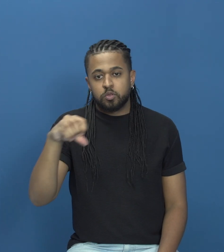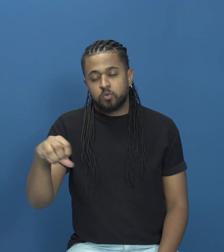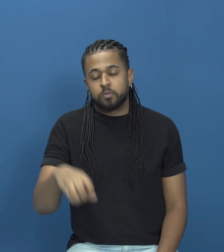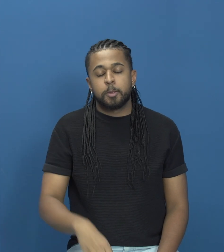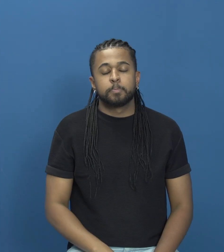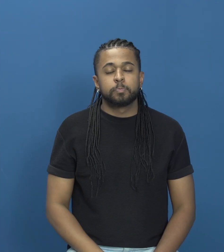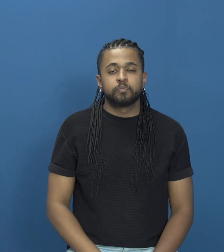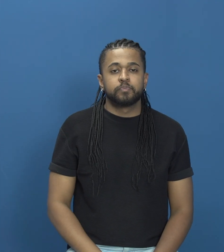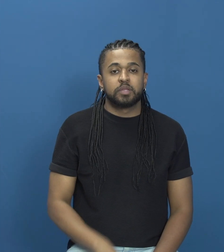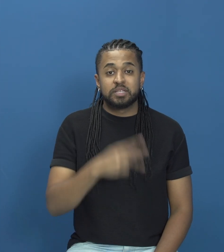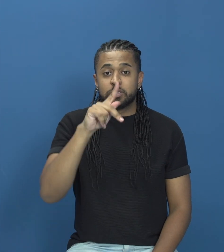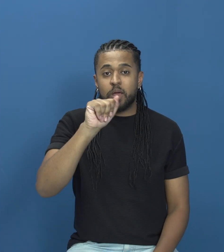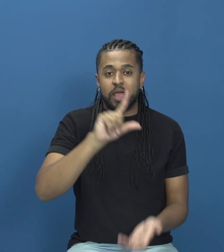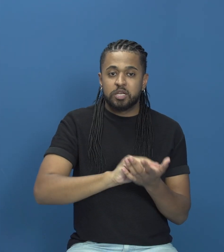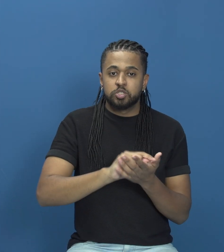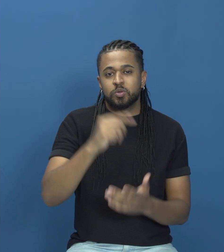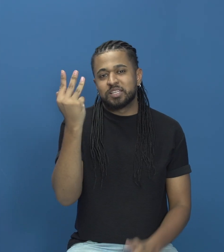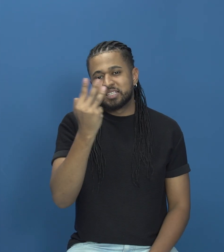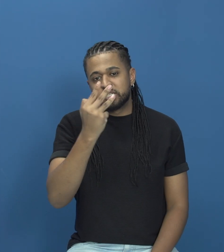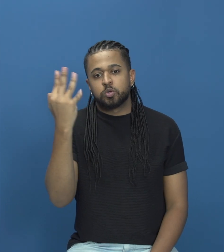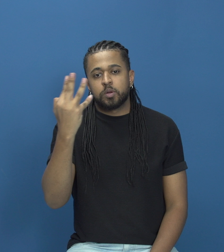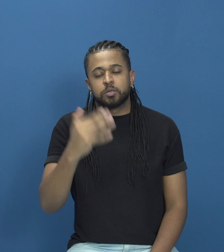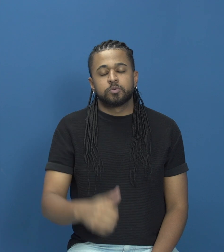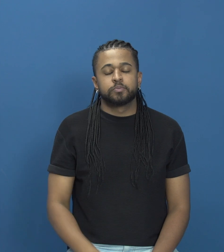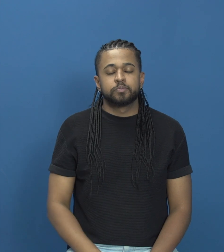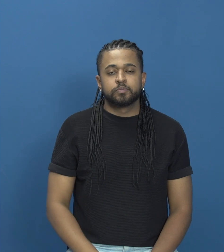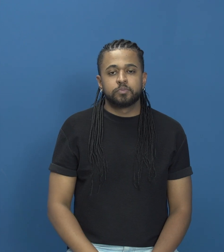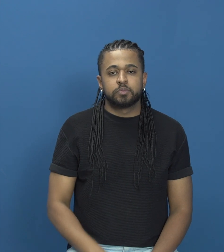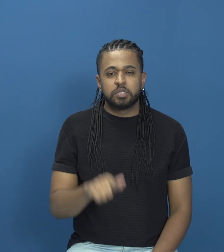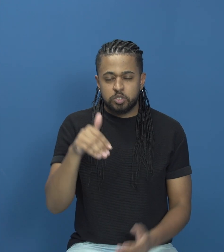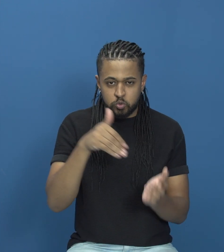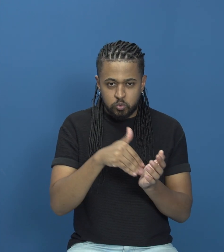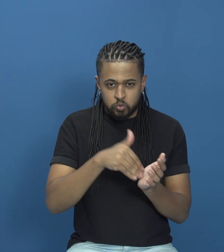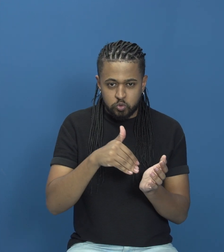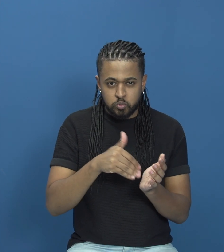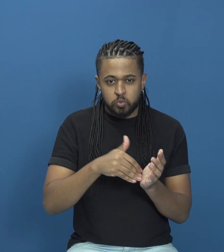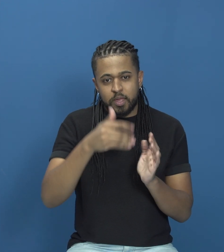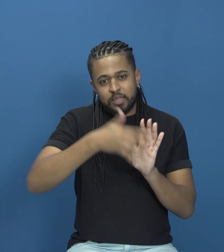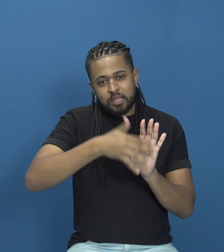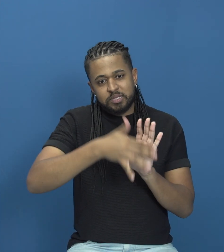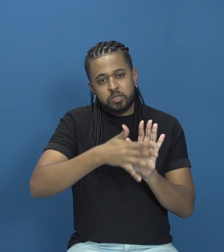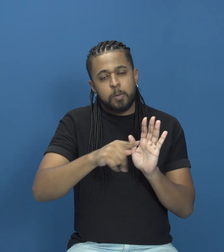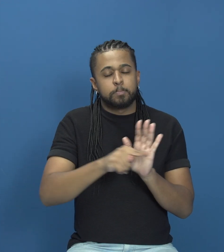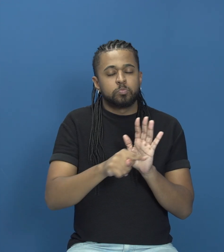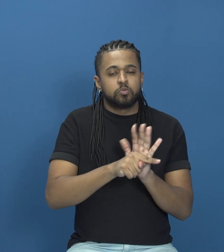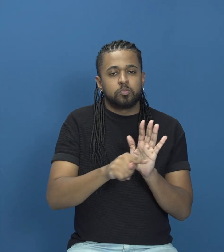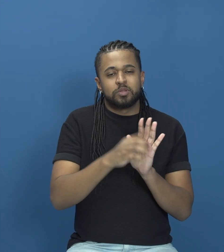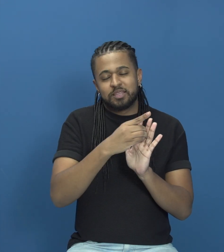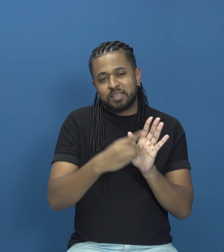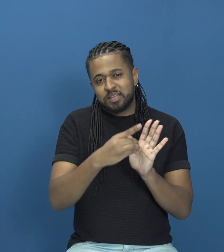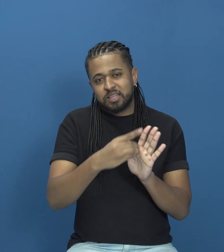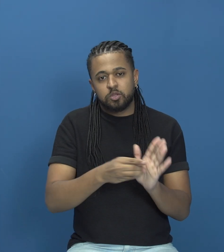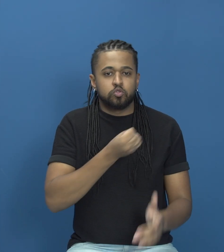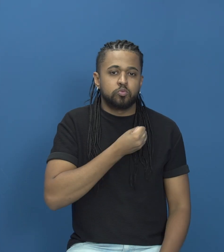3.298/1999, em seus artigos 3º e 4º, esse último com a redação dada pelo Decreto